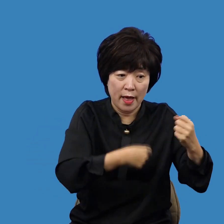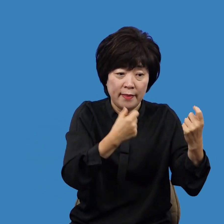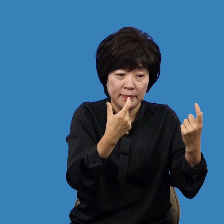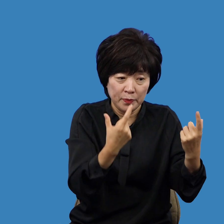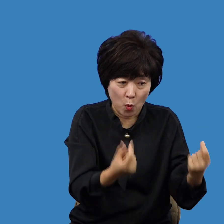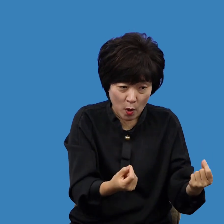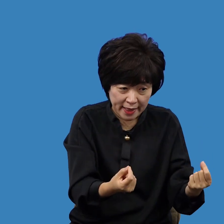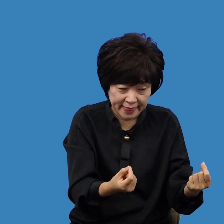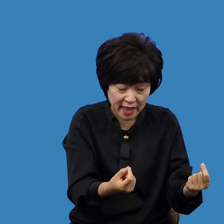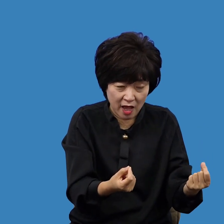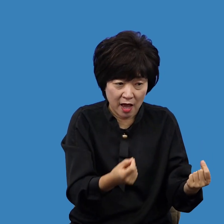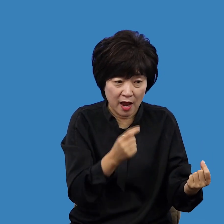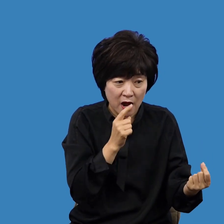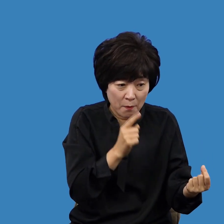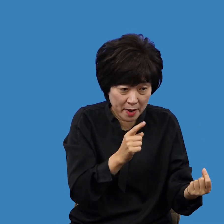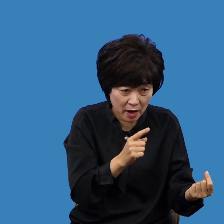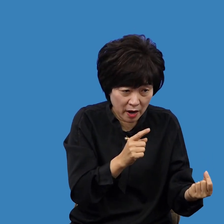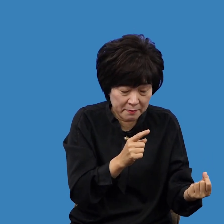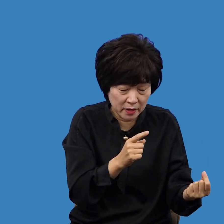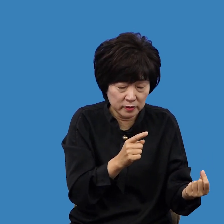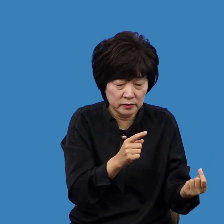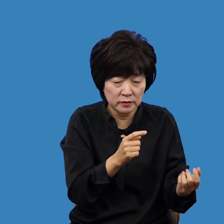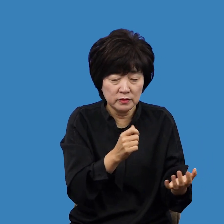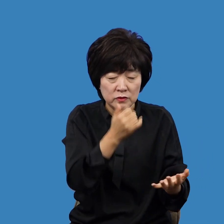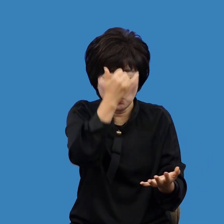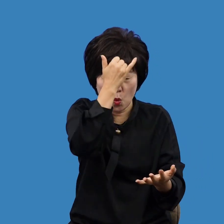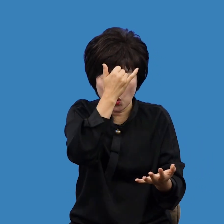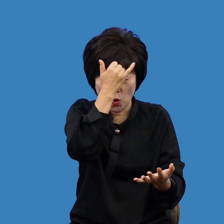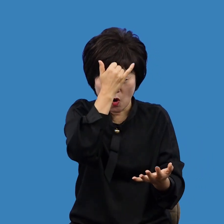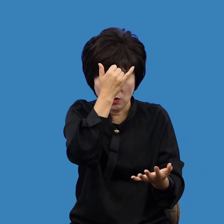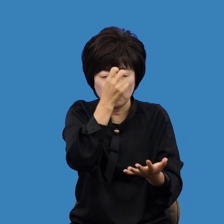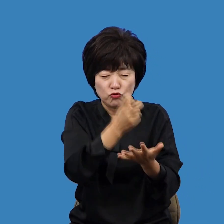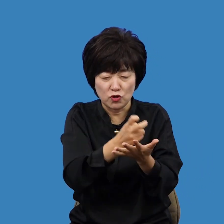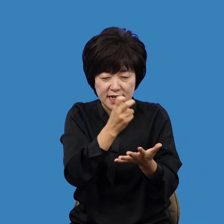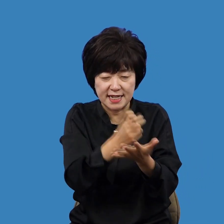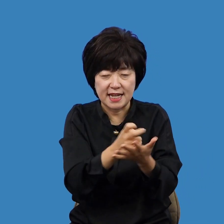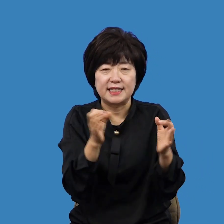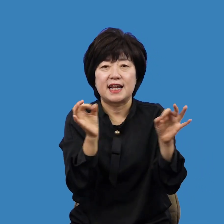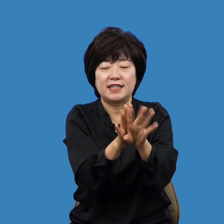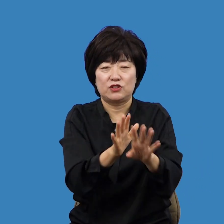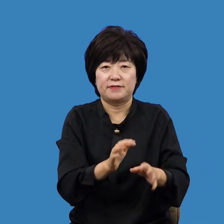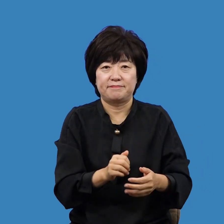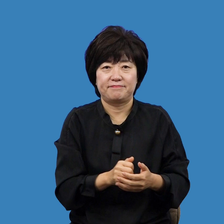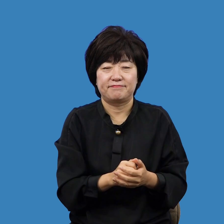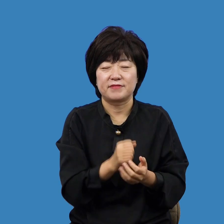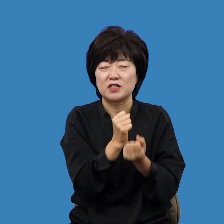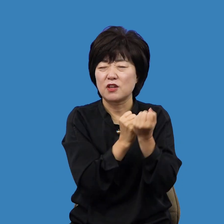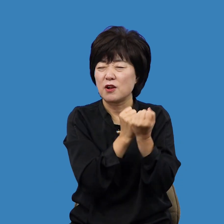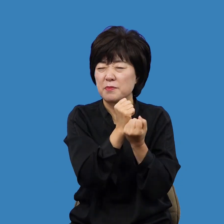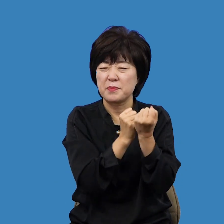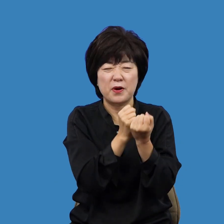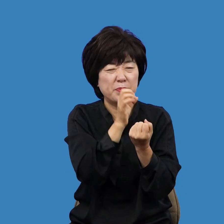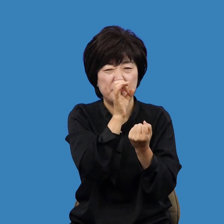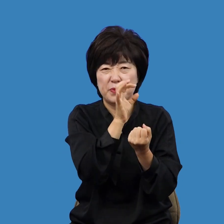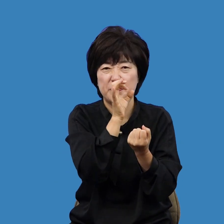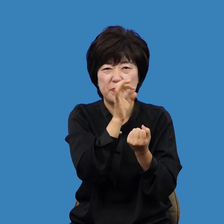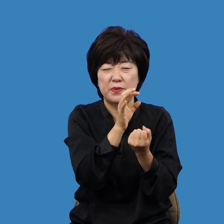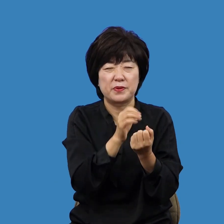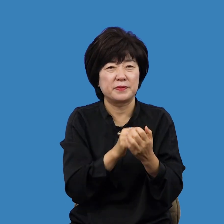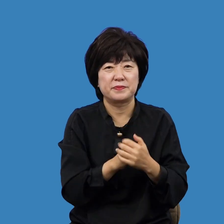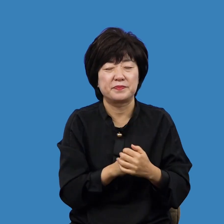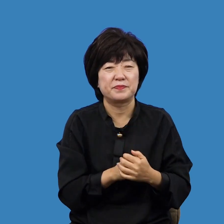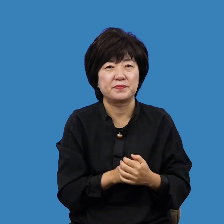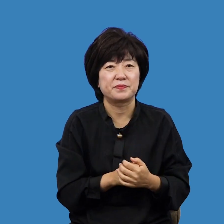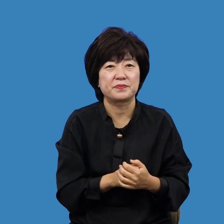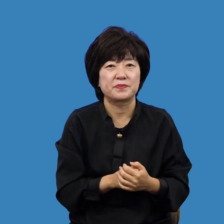존재로 보려고 하면 그 순간 뭐가 없어져요? 도덕과 윤리의 기준은 없어져요. 이거 설명할 수가 없어요. 이거 아무리 따지고 들어도 설명할 수가